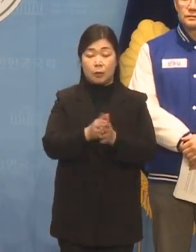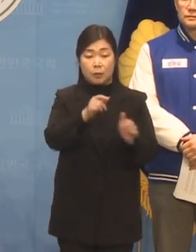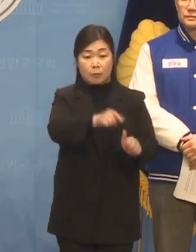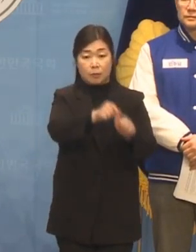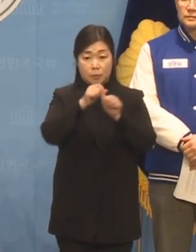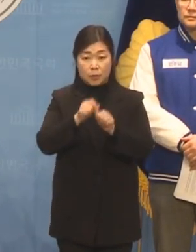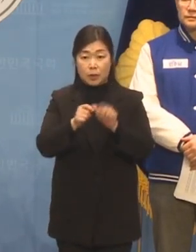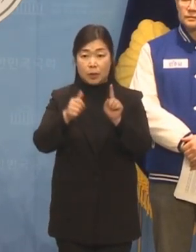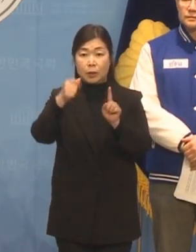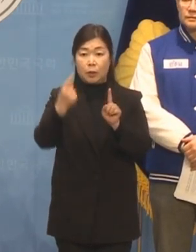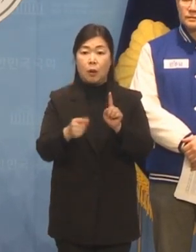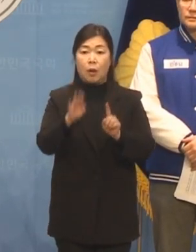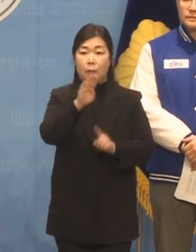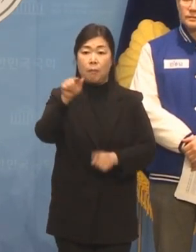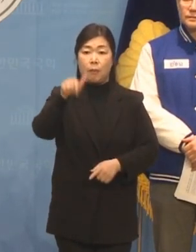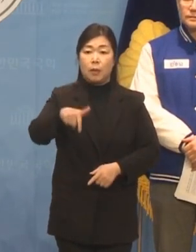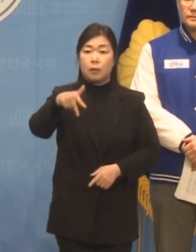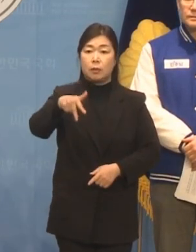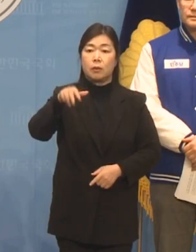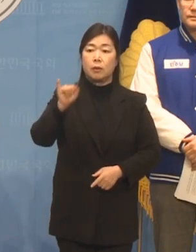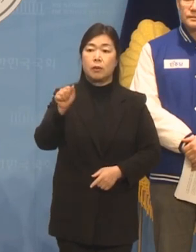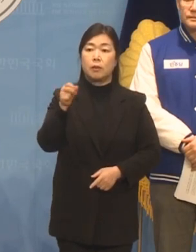영입인재 1호 박지혜라고 합니다.